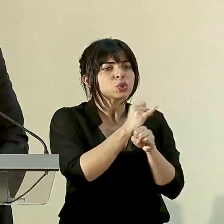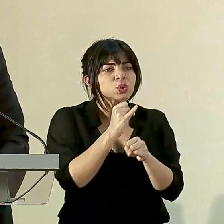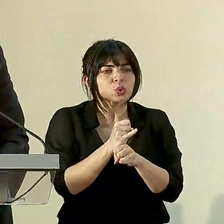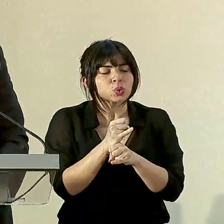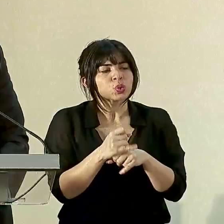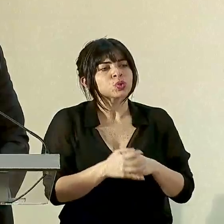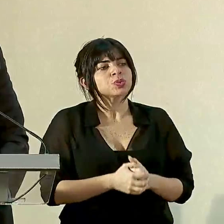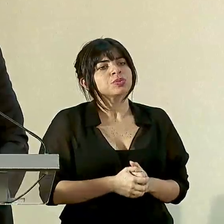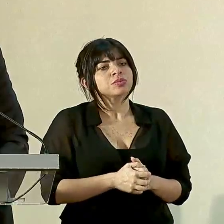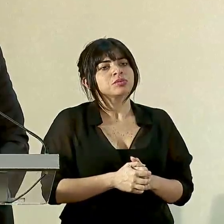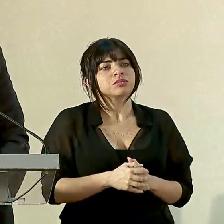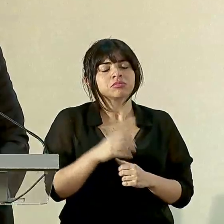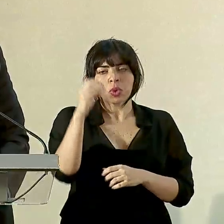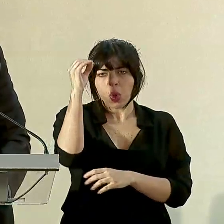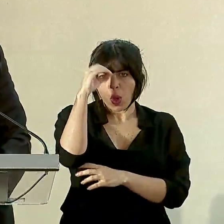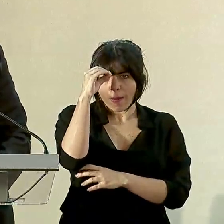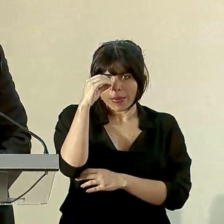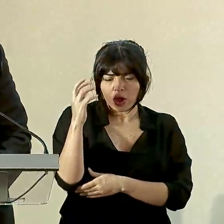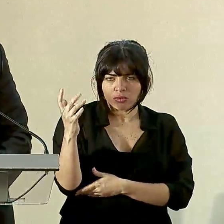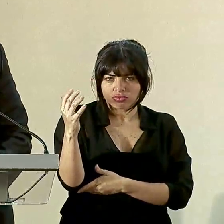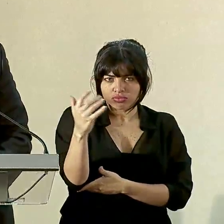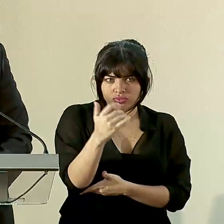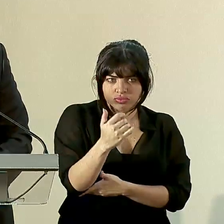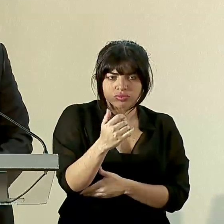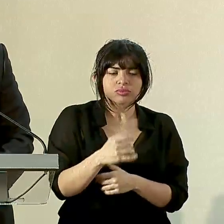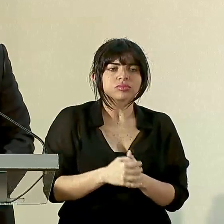institutos, ha tomado la opinión de